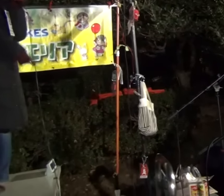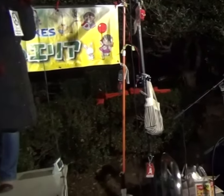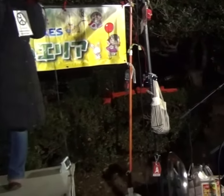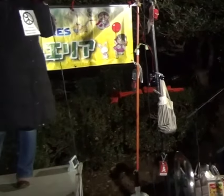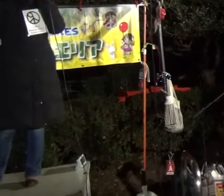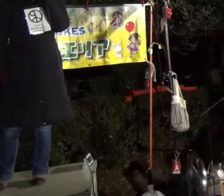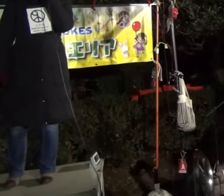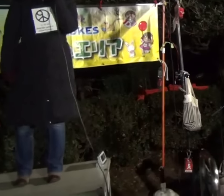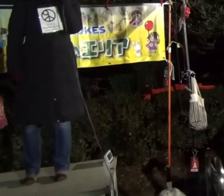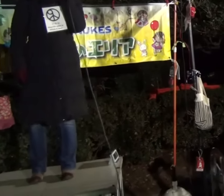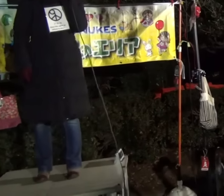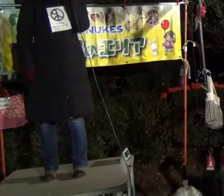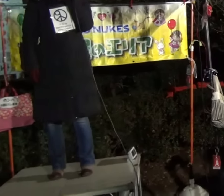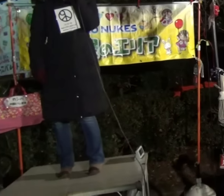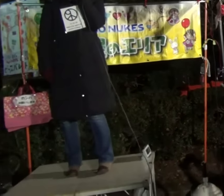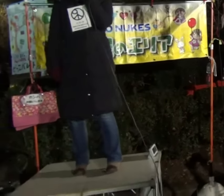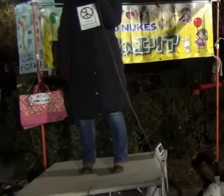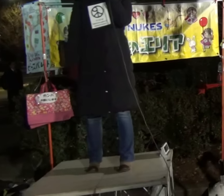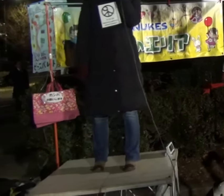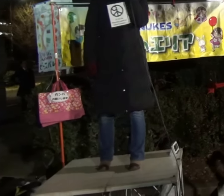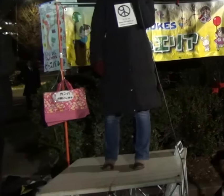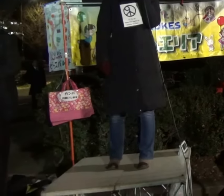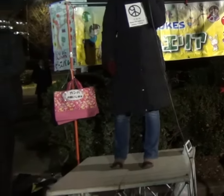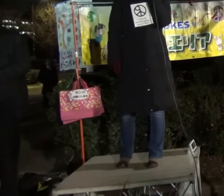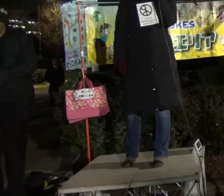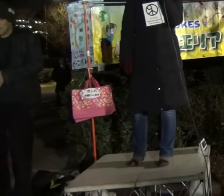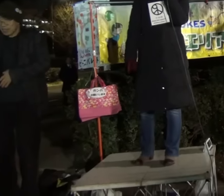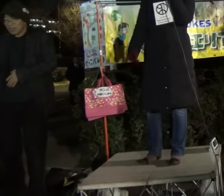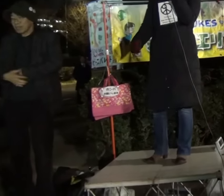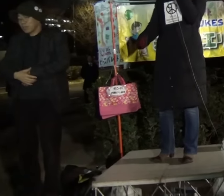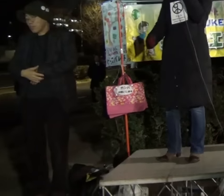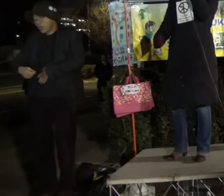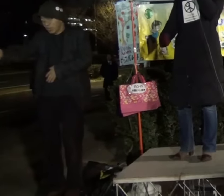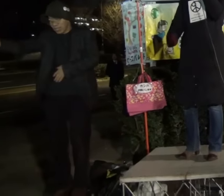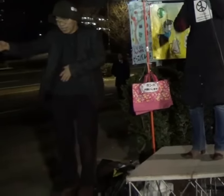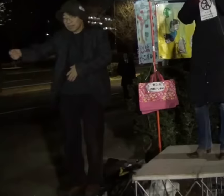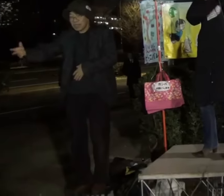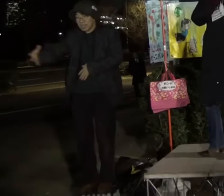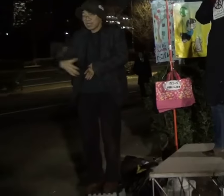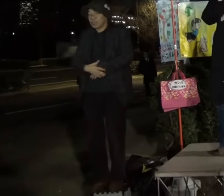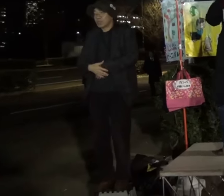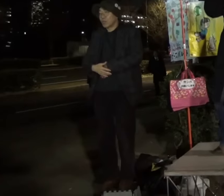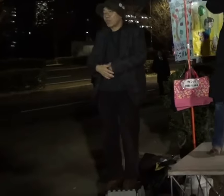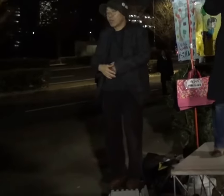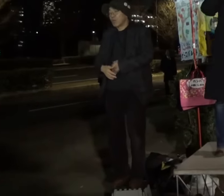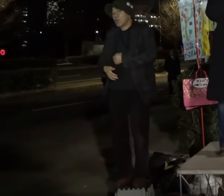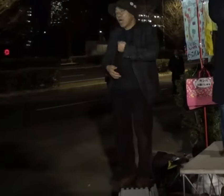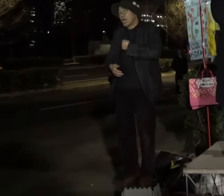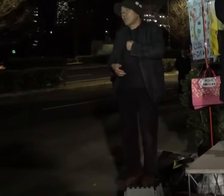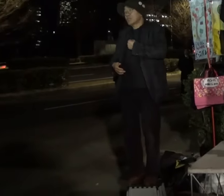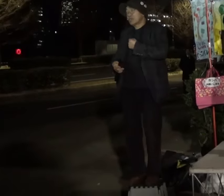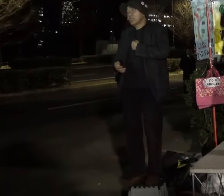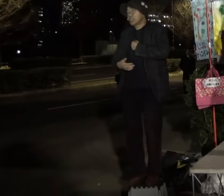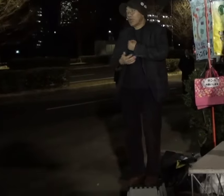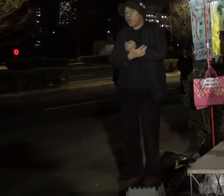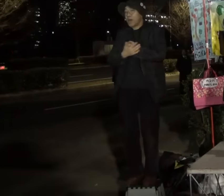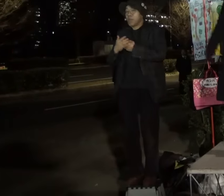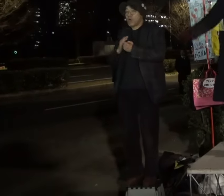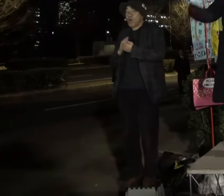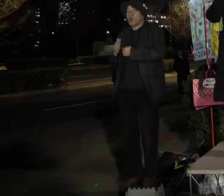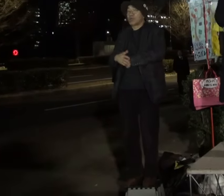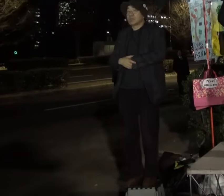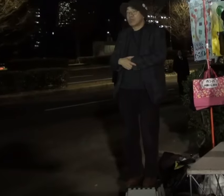勝手に持ってってくださっても構いません。 それでもいいですね。 はい、では声を上げます。はい、命を守ろう、